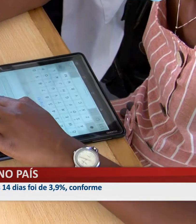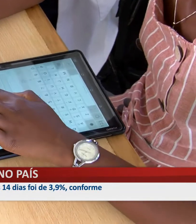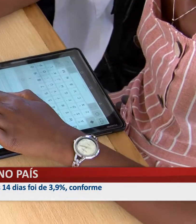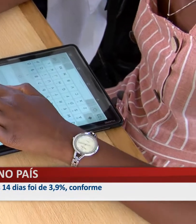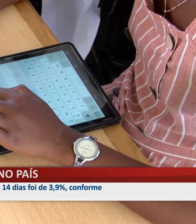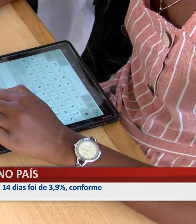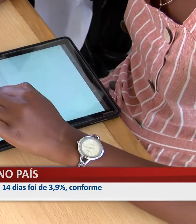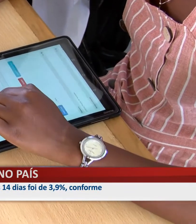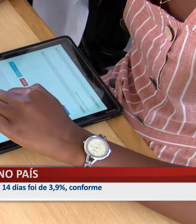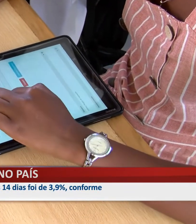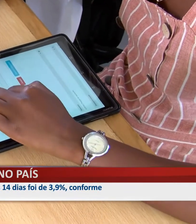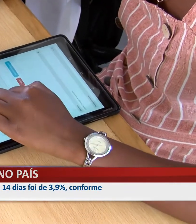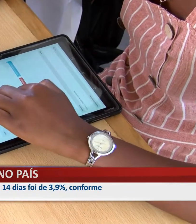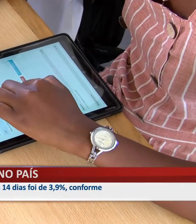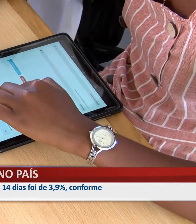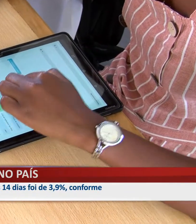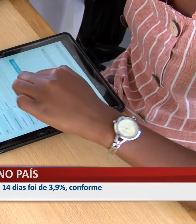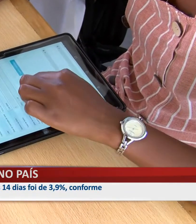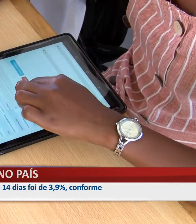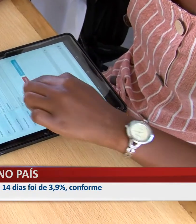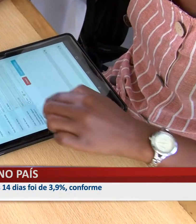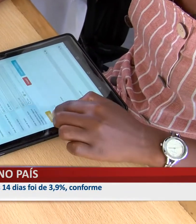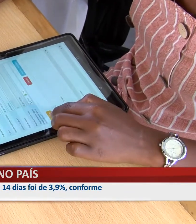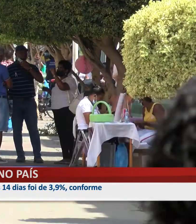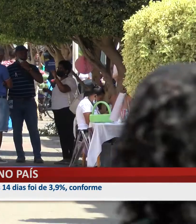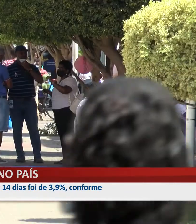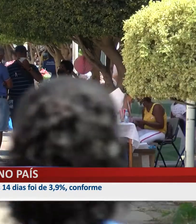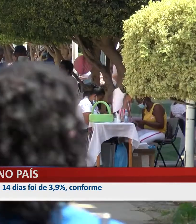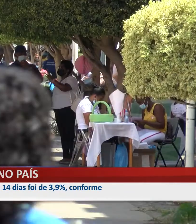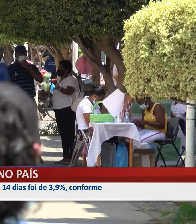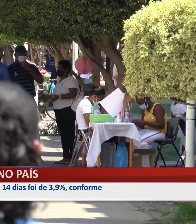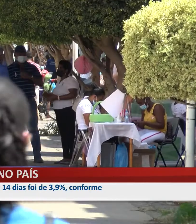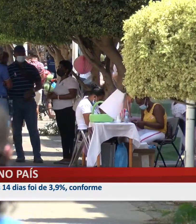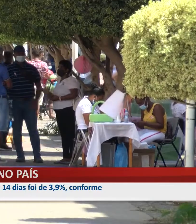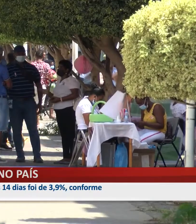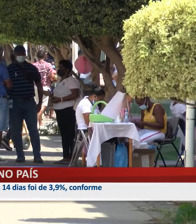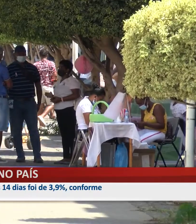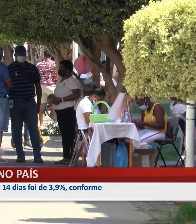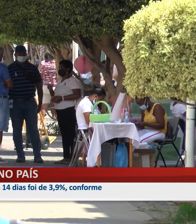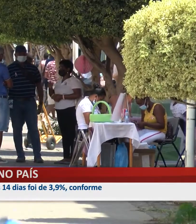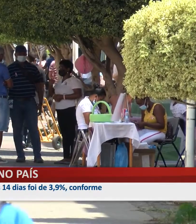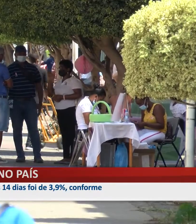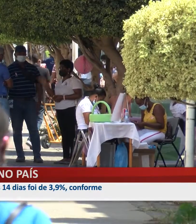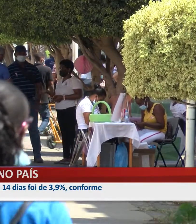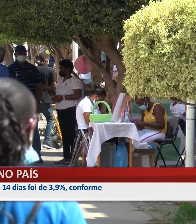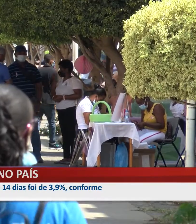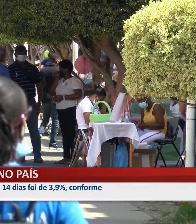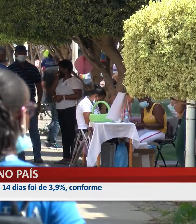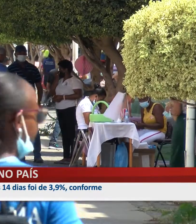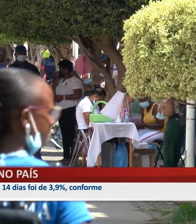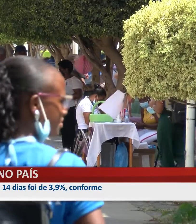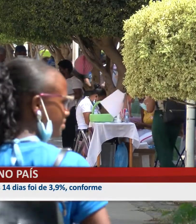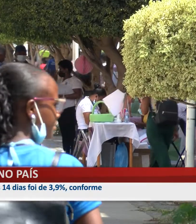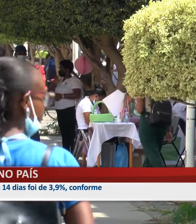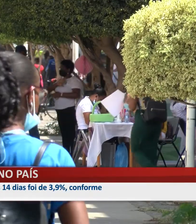óbitos, avançou que no mês de setembro houve praticamente o dobro de mortes comparativamente ao